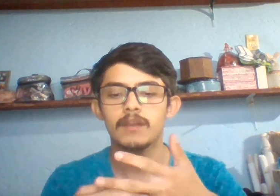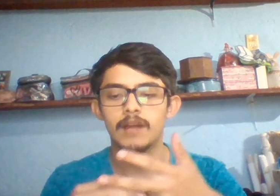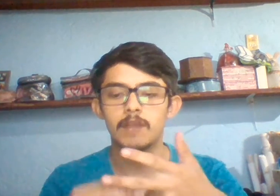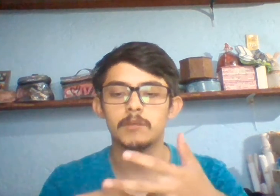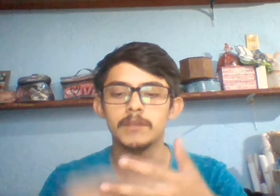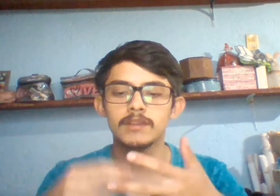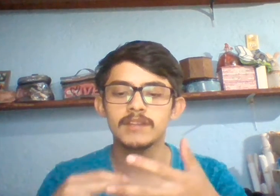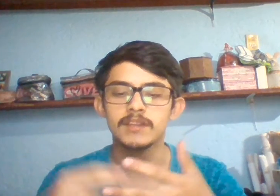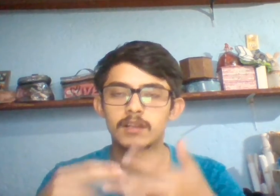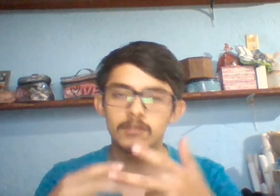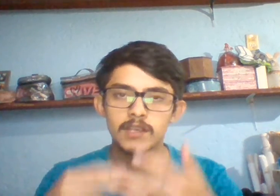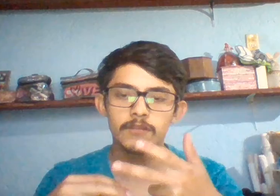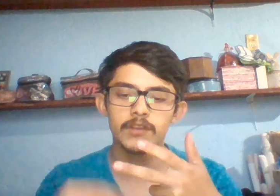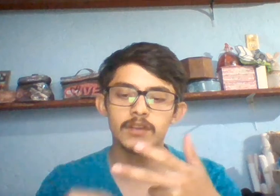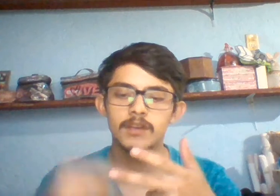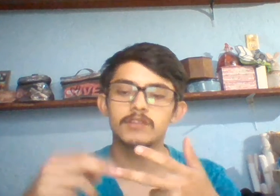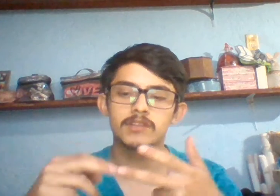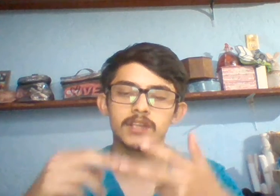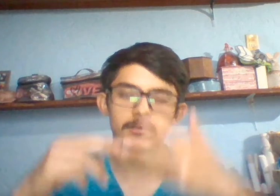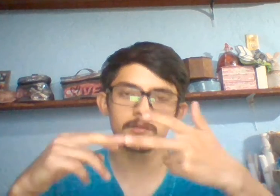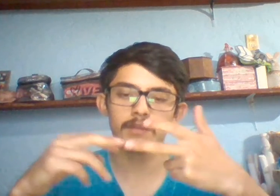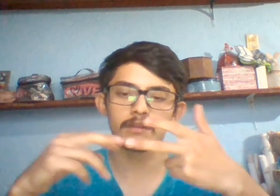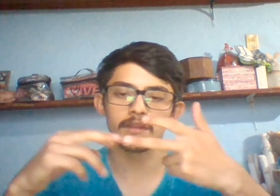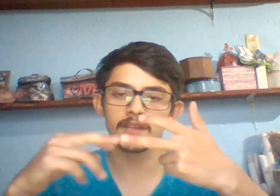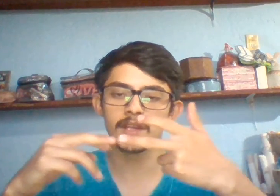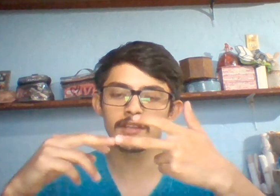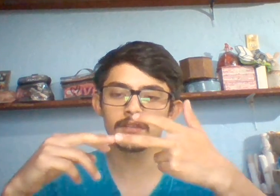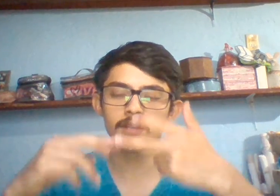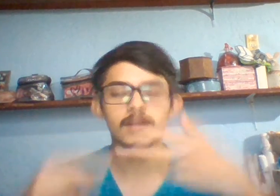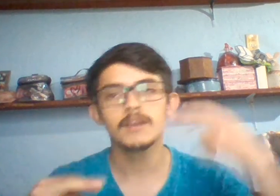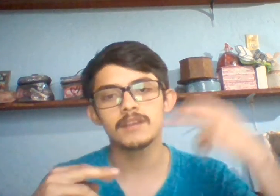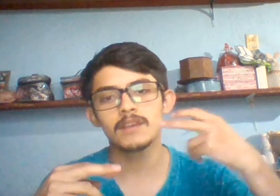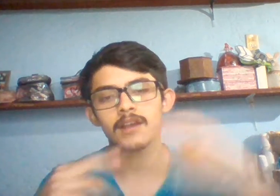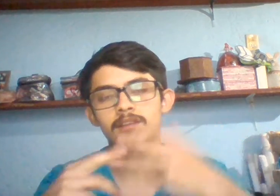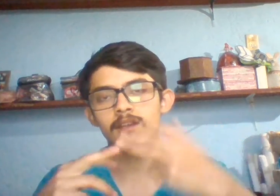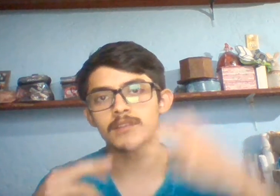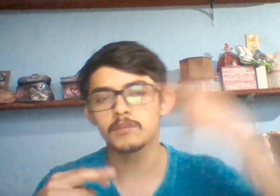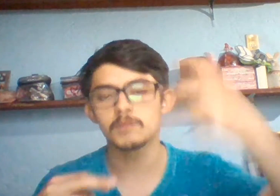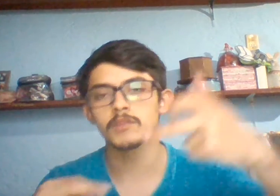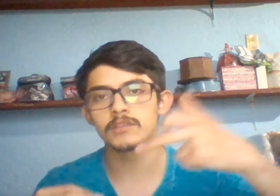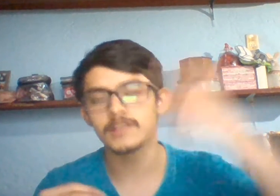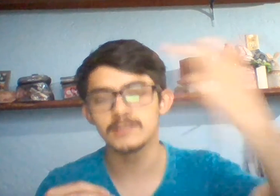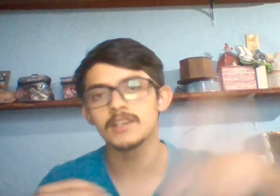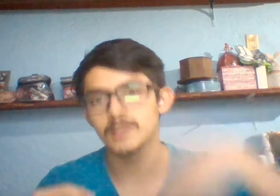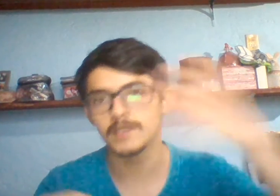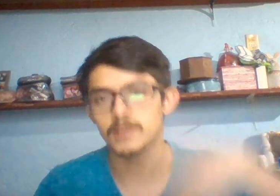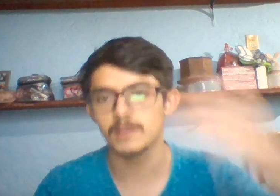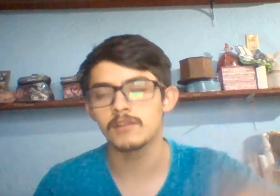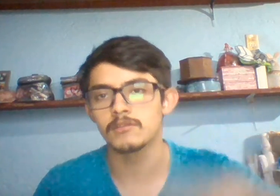al momento de encenderlo no haya falla, entonces llega un momento donde llega ese toque y hace que el servomotor se encienda y empieza a